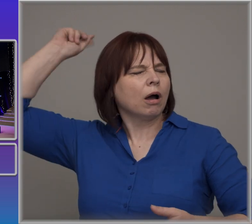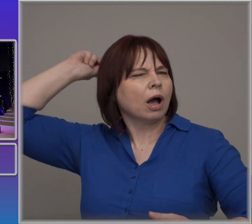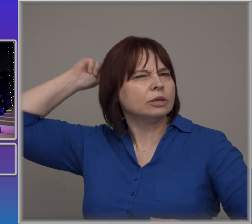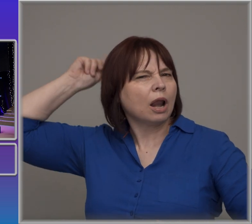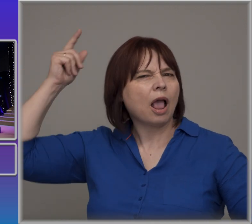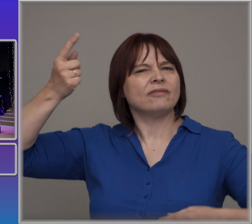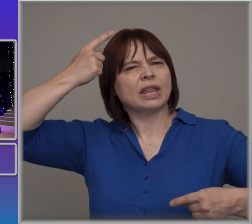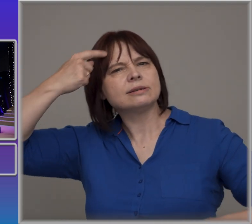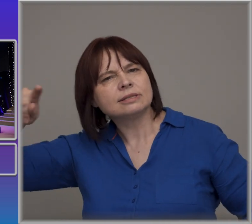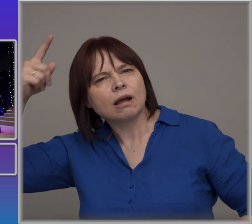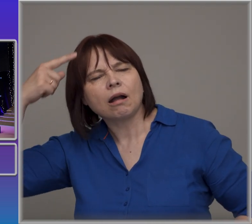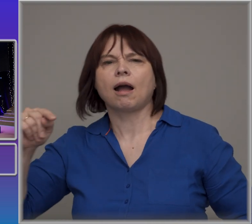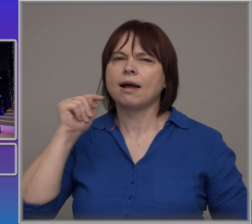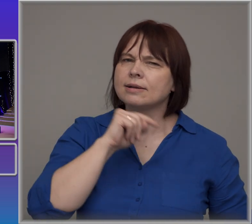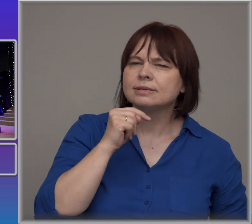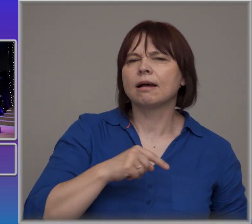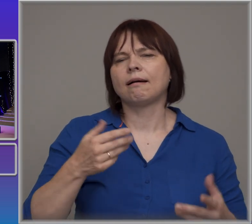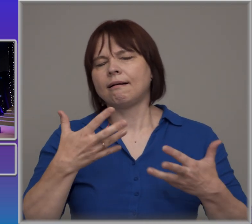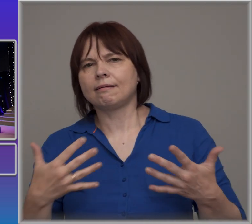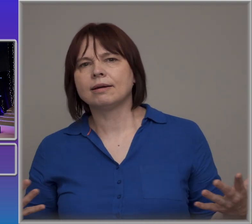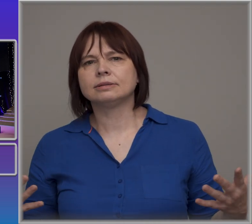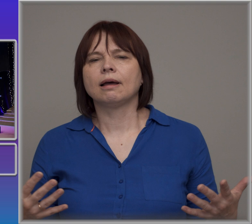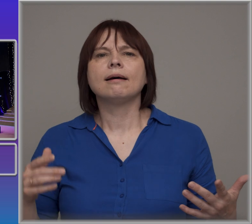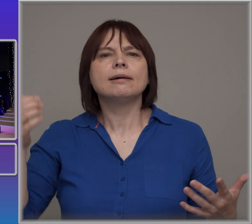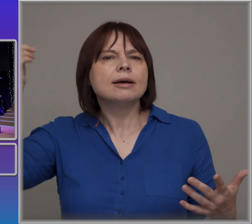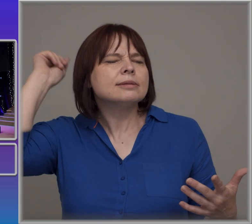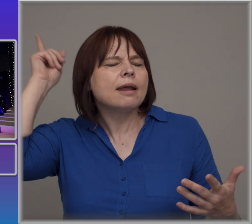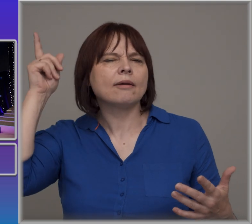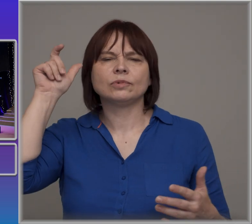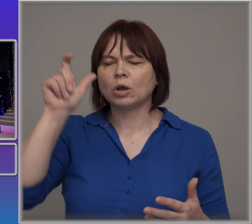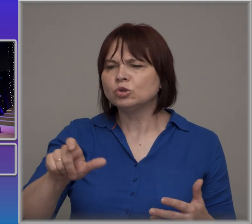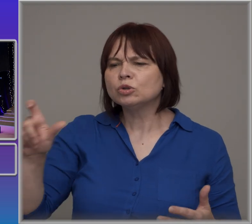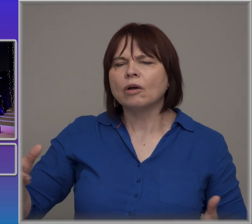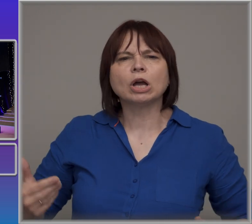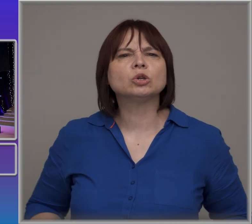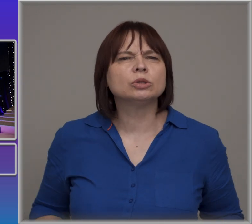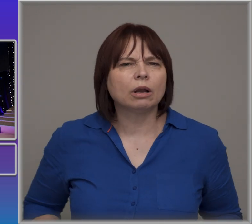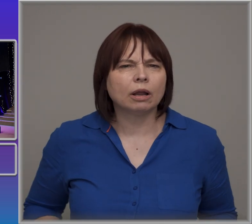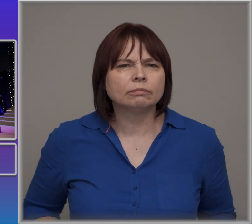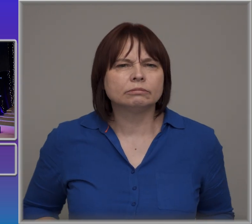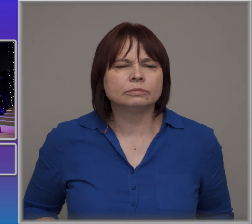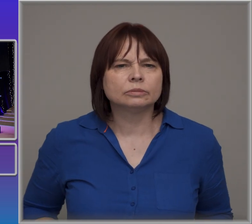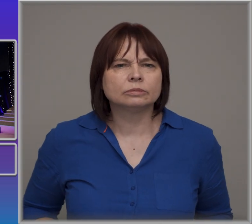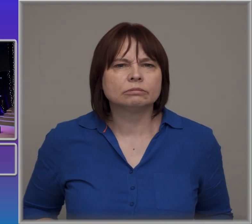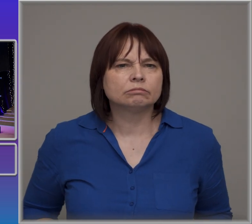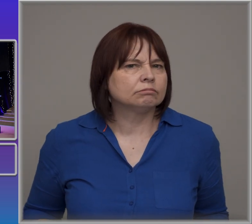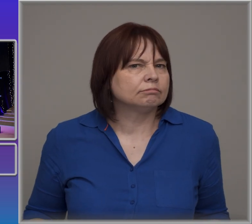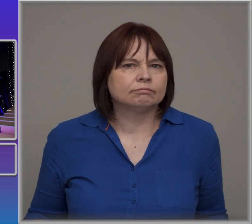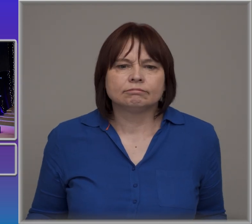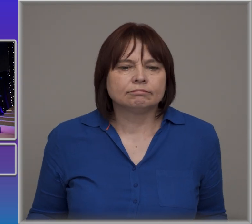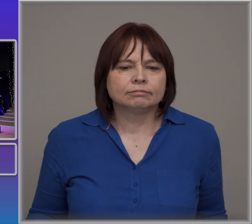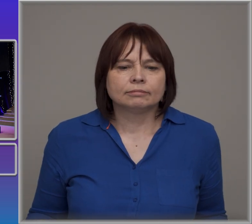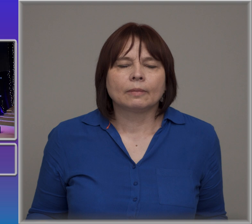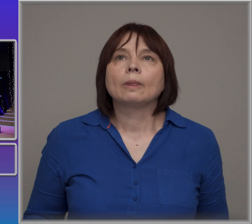нашем Создателе, что Он является или открывает себя на первых страницах Священного Писания, как тот, кто в